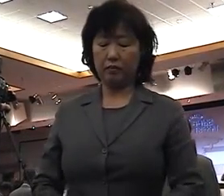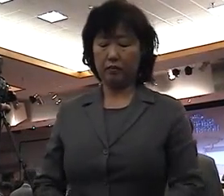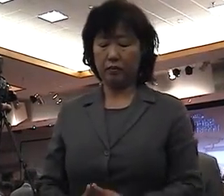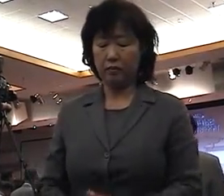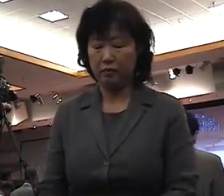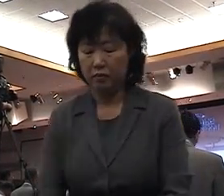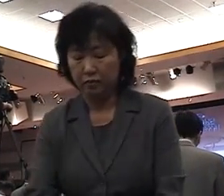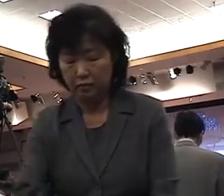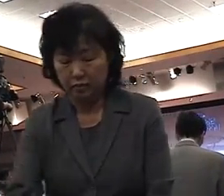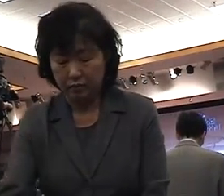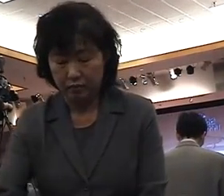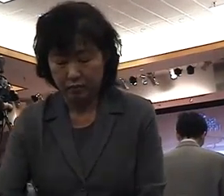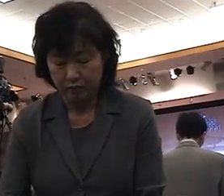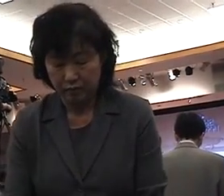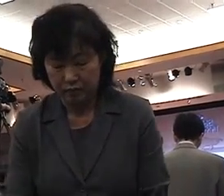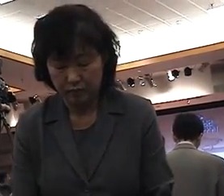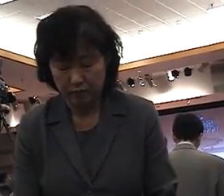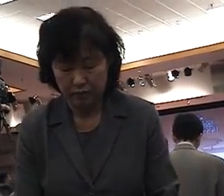시간을 주옵소서.